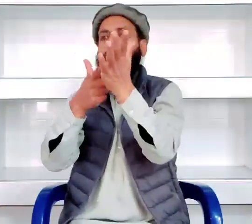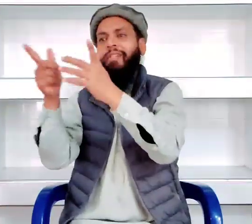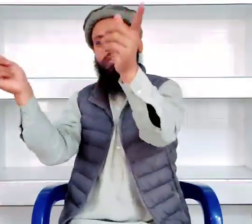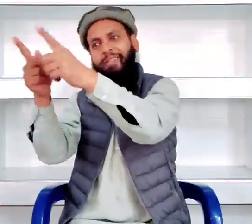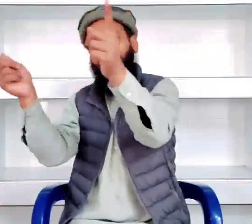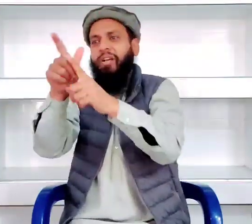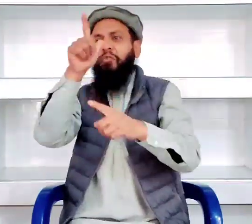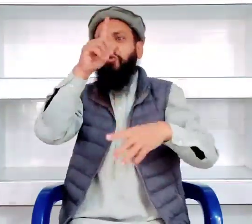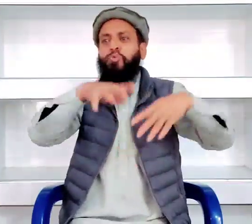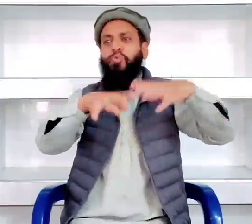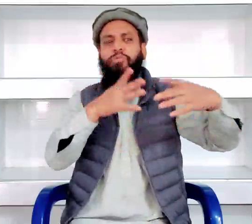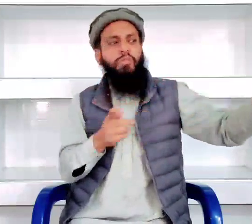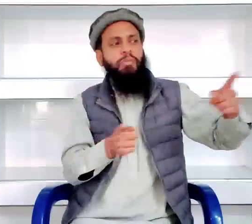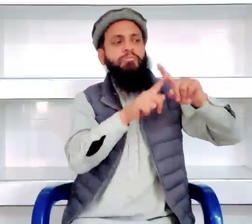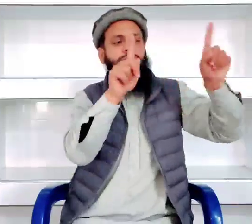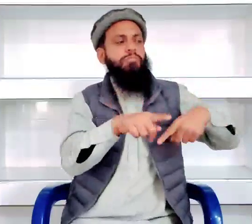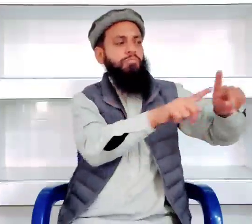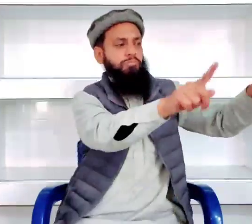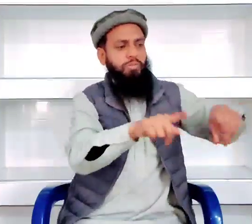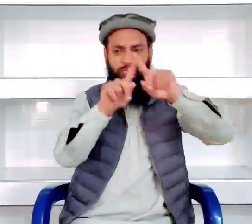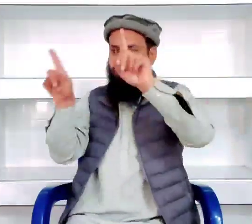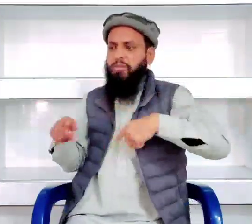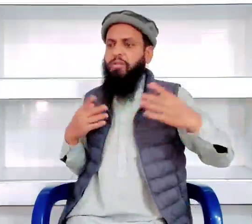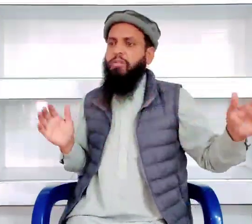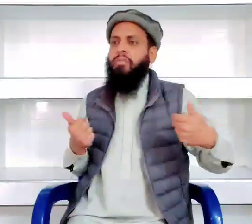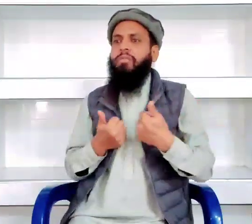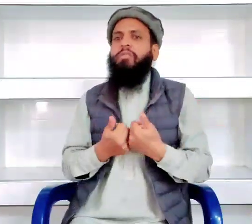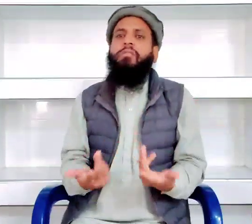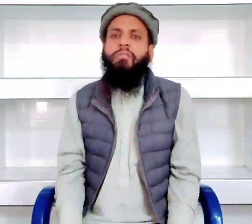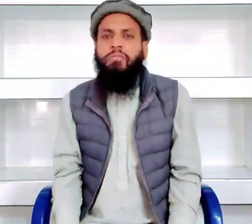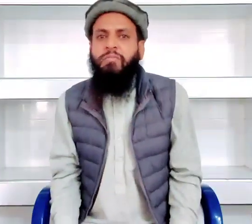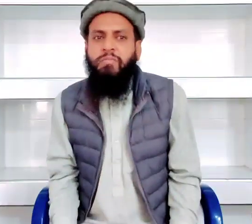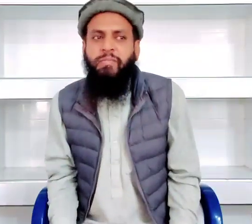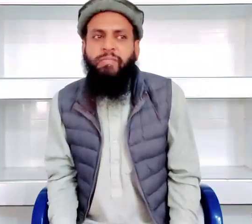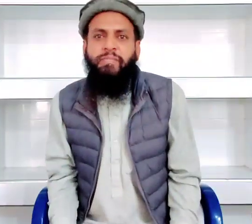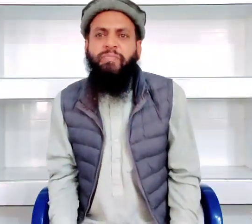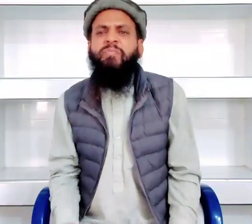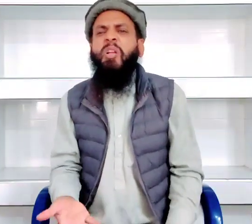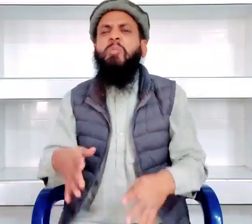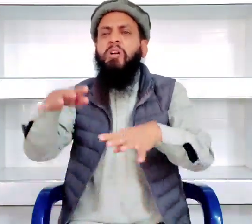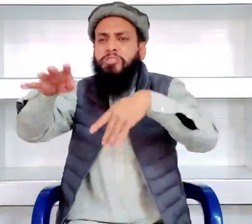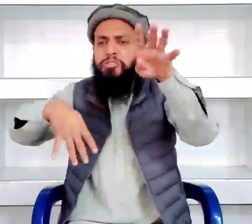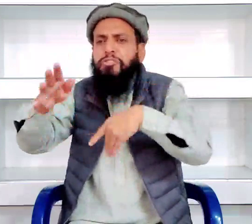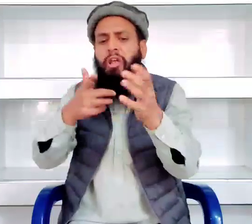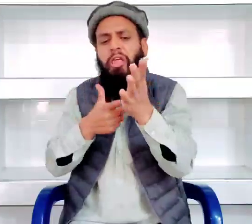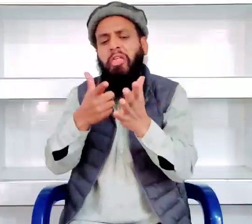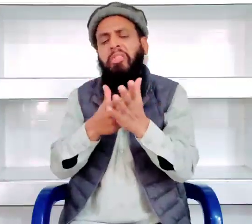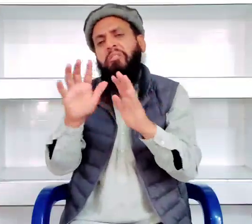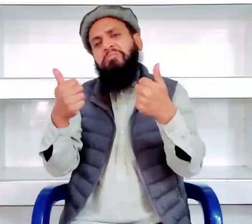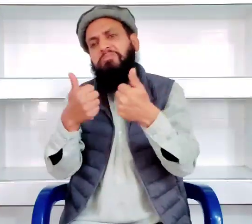ہم دیہات اور شہر کی کیفیت کی تقریباً ایک ہو گئی ہے پتہ کیوں کہ موبائل میں ہر چیز دے رہی ہے نا جی اور آئے کٹھی کر کے